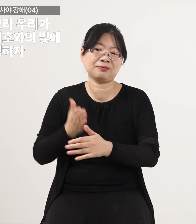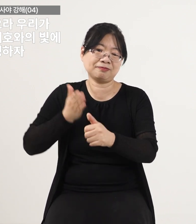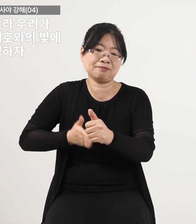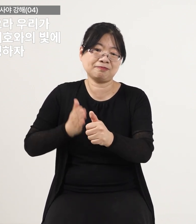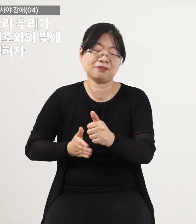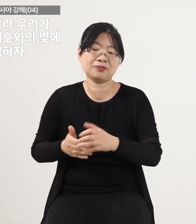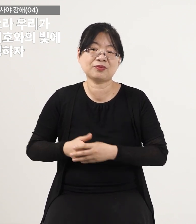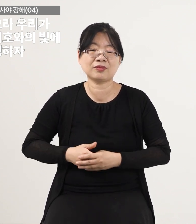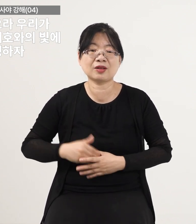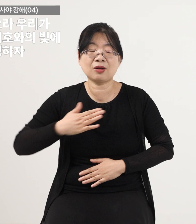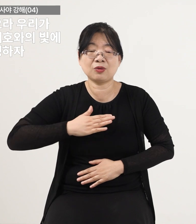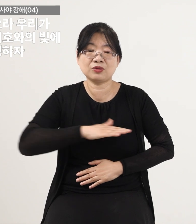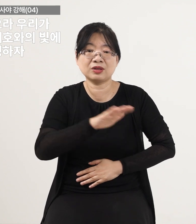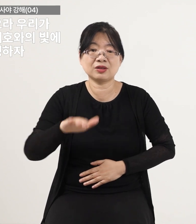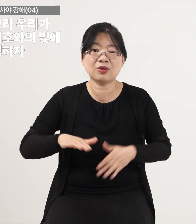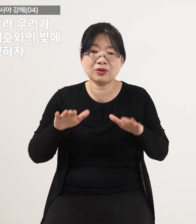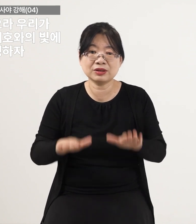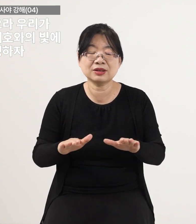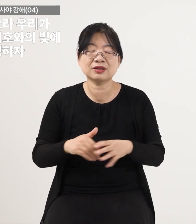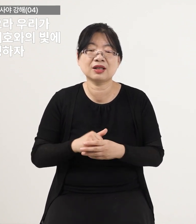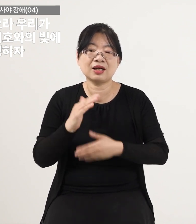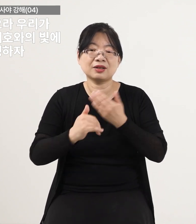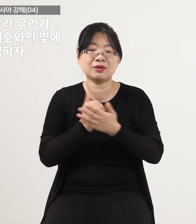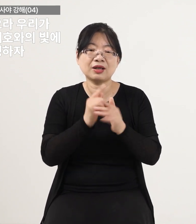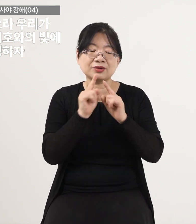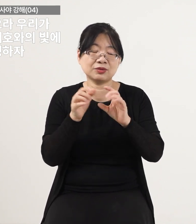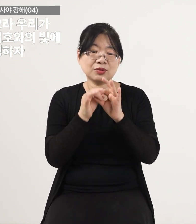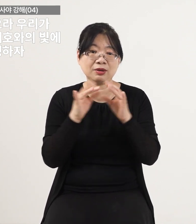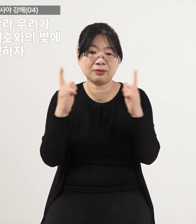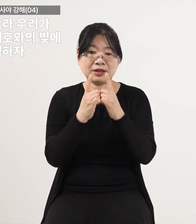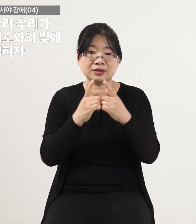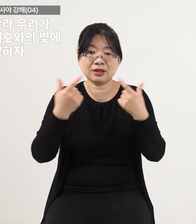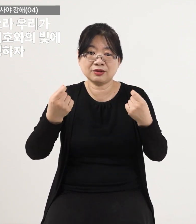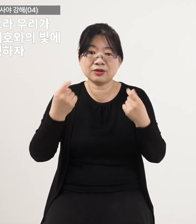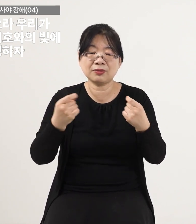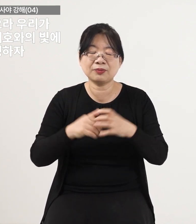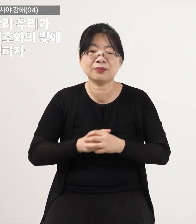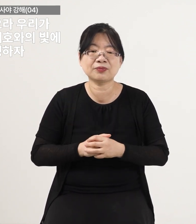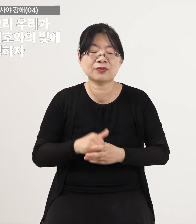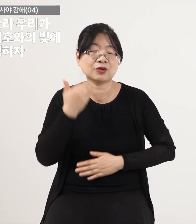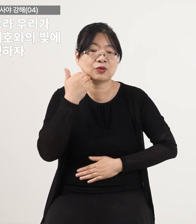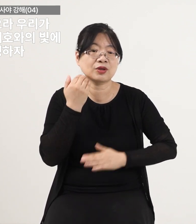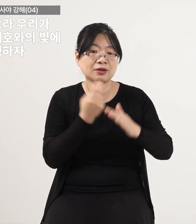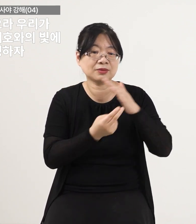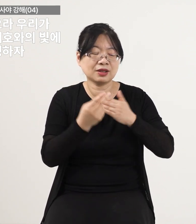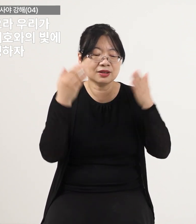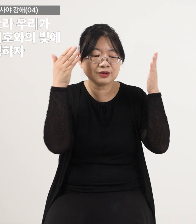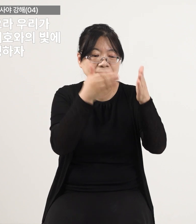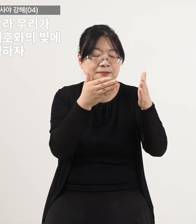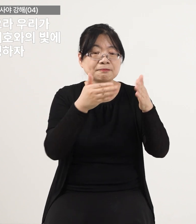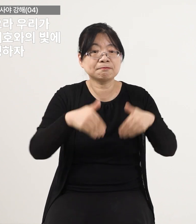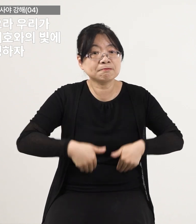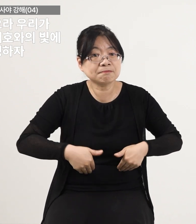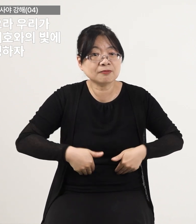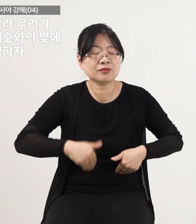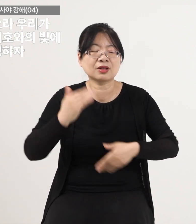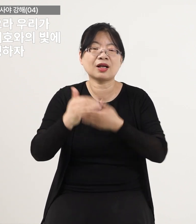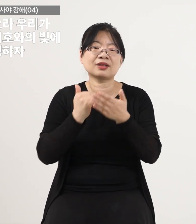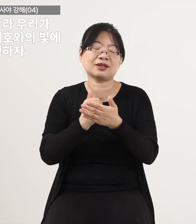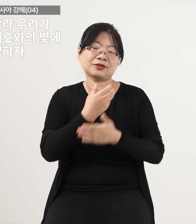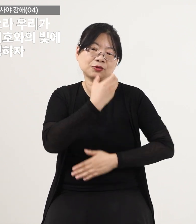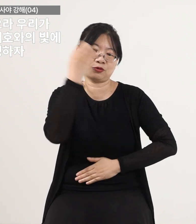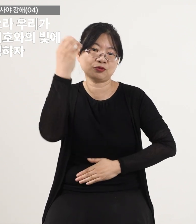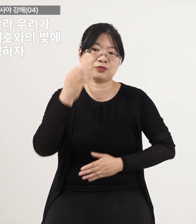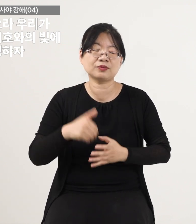우리는 오늘 이 말씀을 통해 만나는 것처럼 누구의 비전을 집중해야 될까요? 하나님의